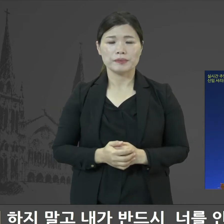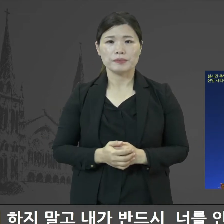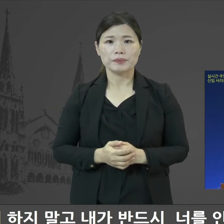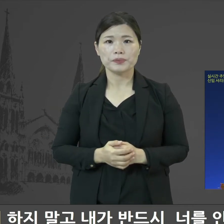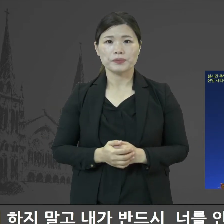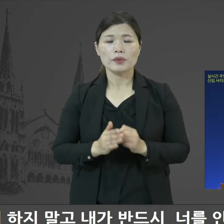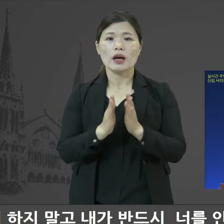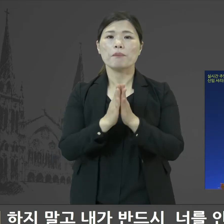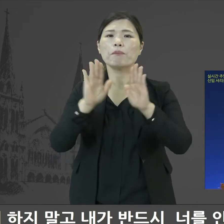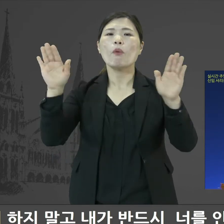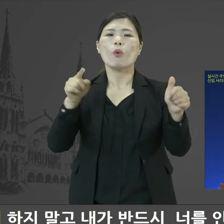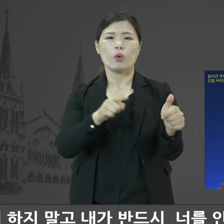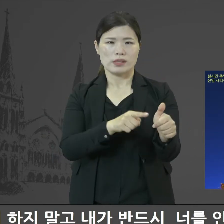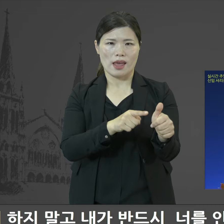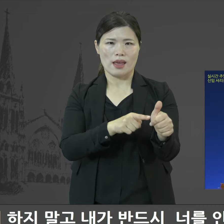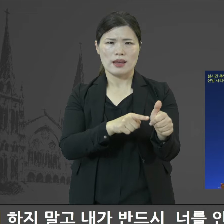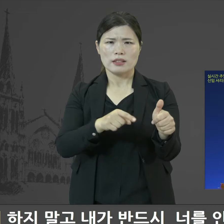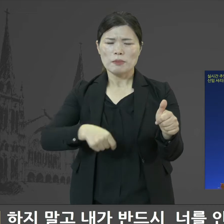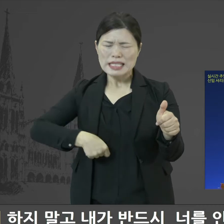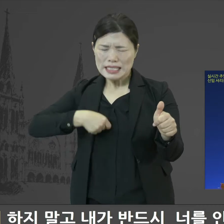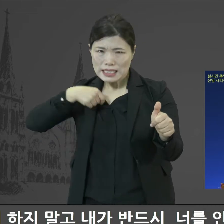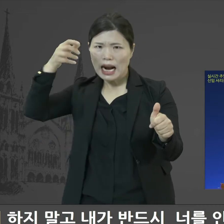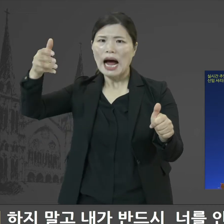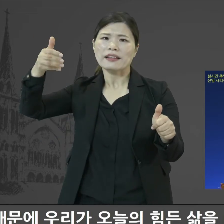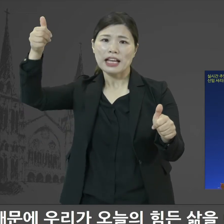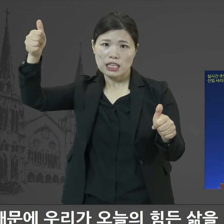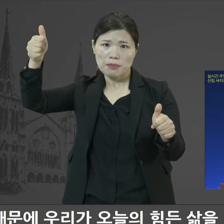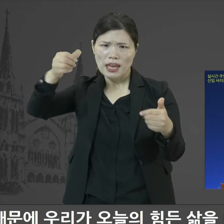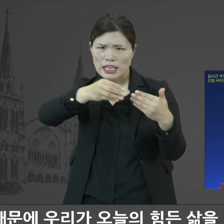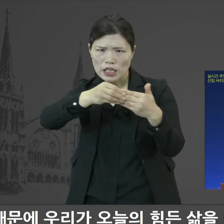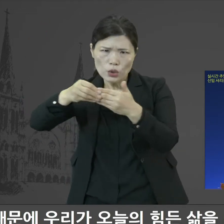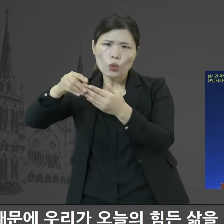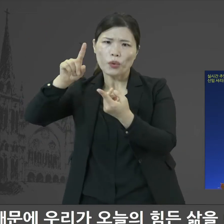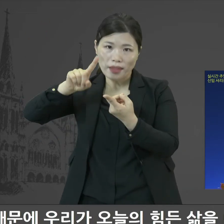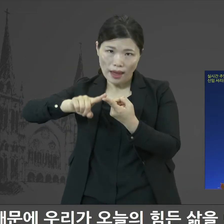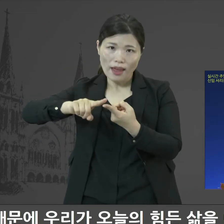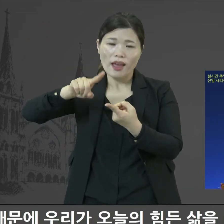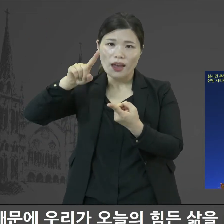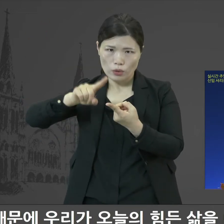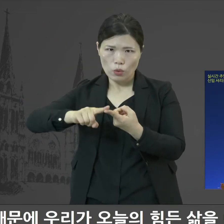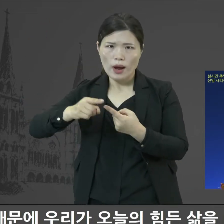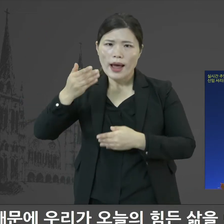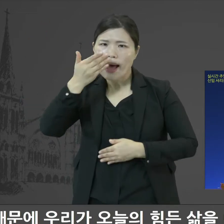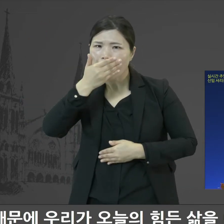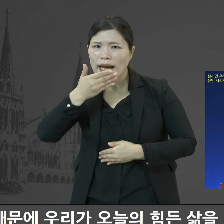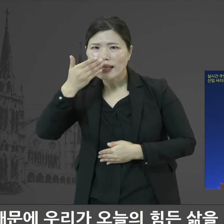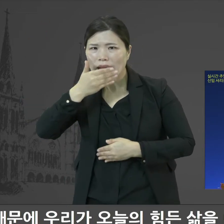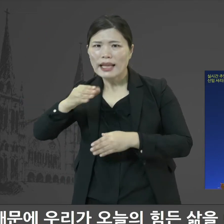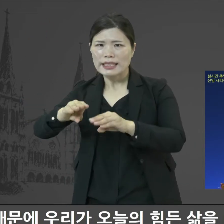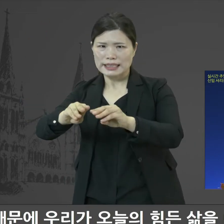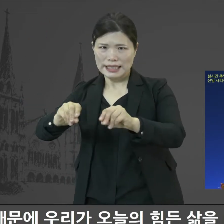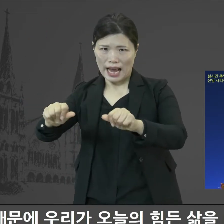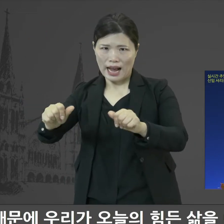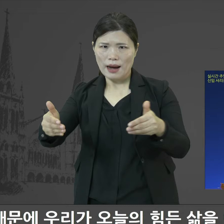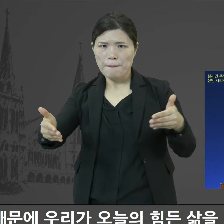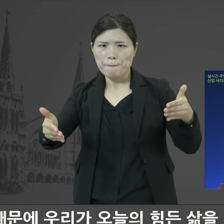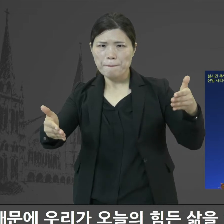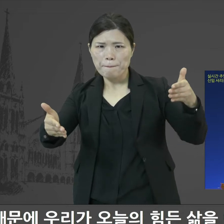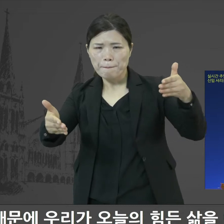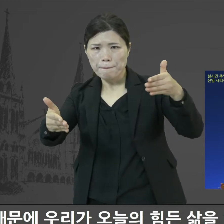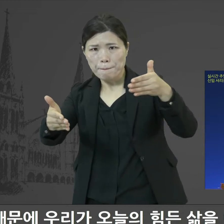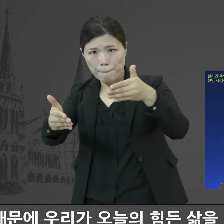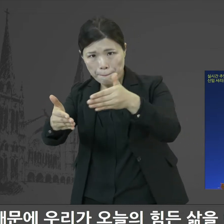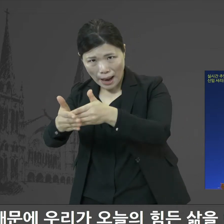여러분, 모세는 그렇게 신실하신 하나님의 그 인도하심을 따라 이제 가나안 동편 지역에 도착한